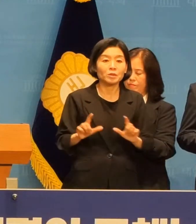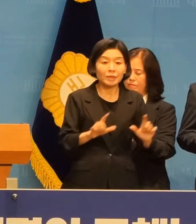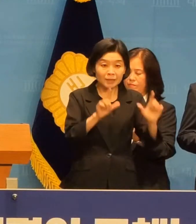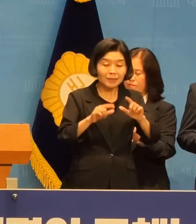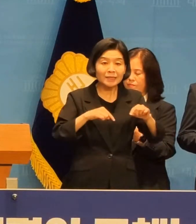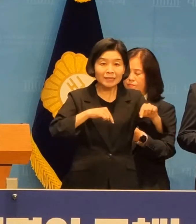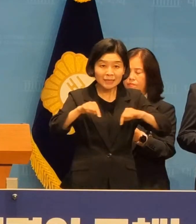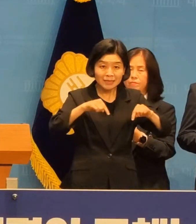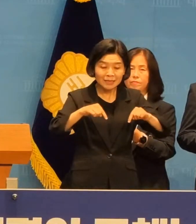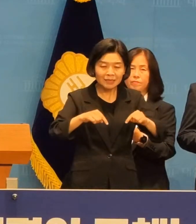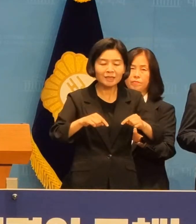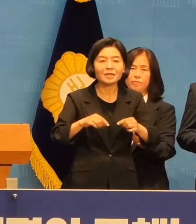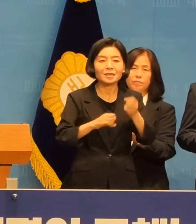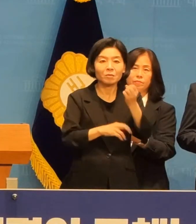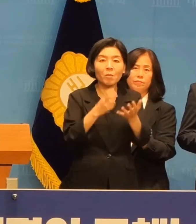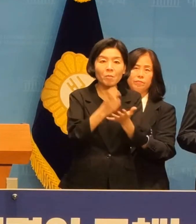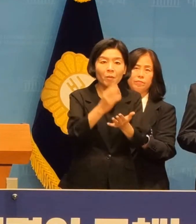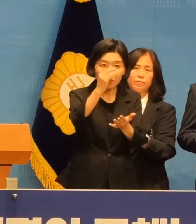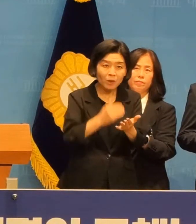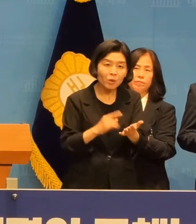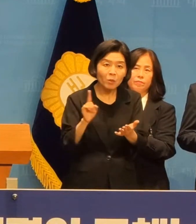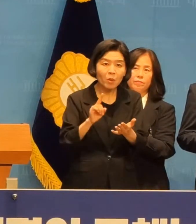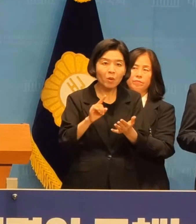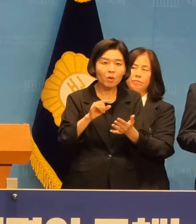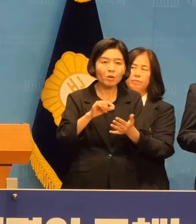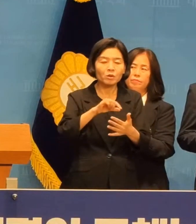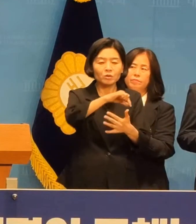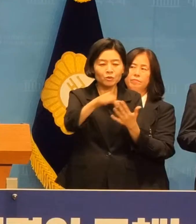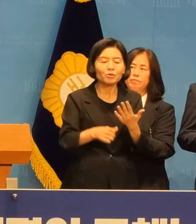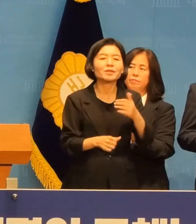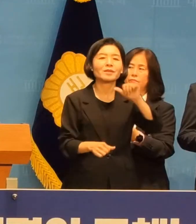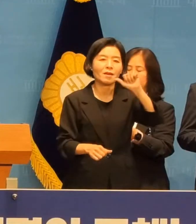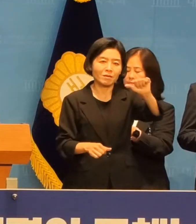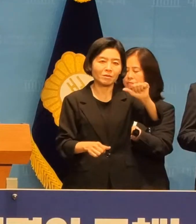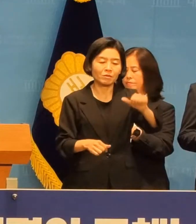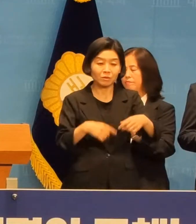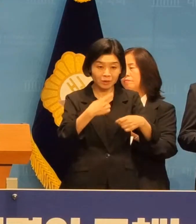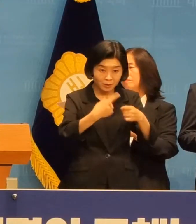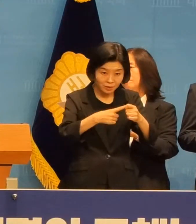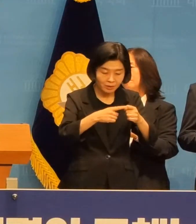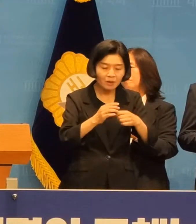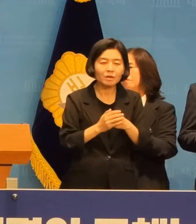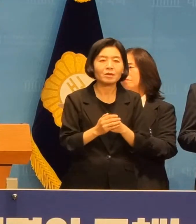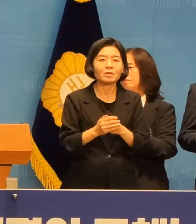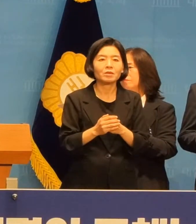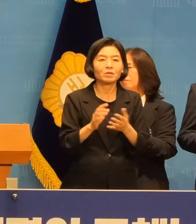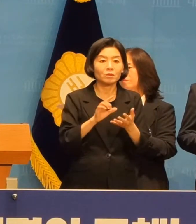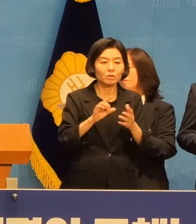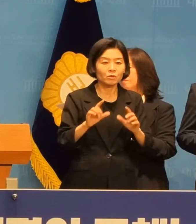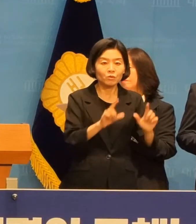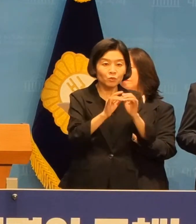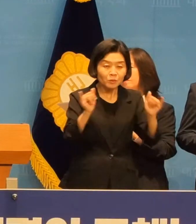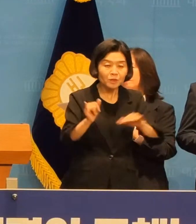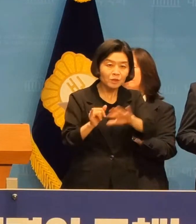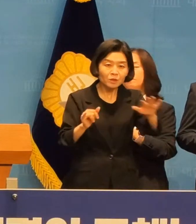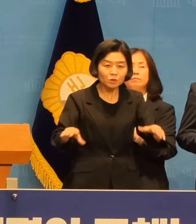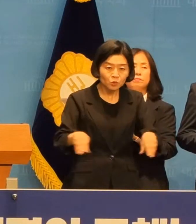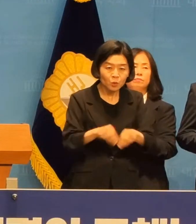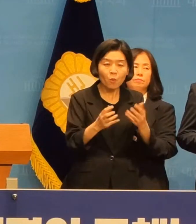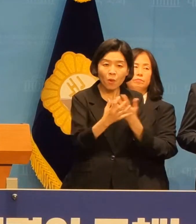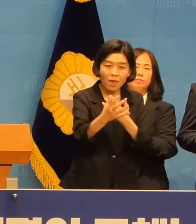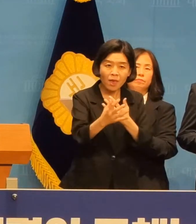기본법 제정안은 5가지 핵심 내용을 담고 있습니다. 첫째, 주민총회와